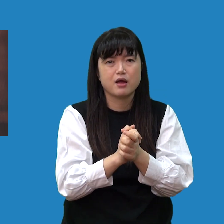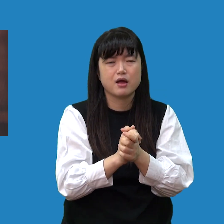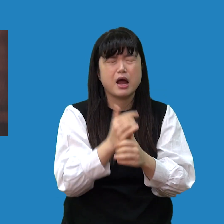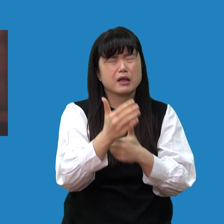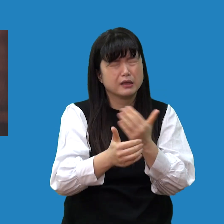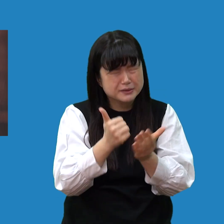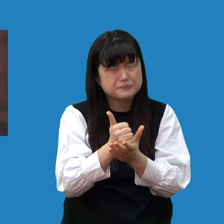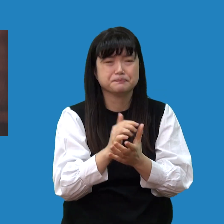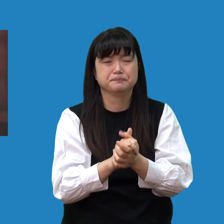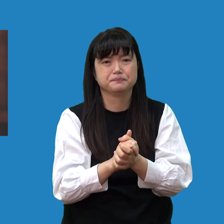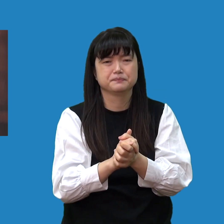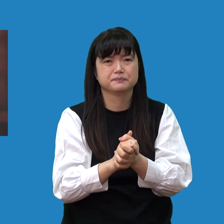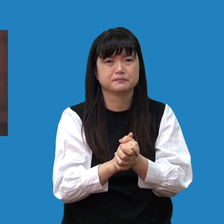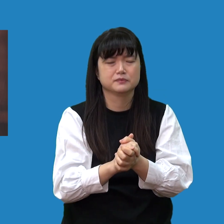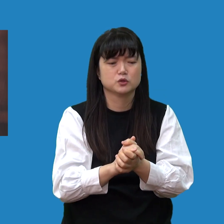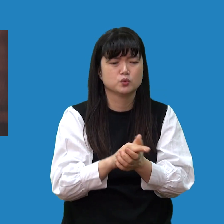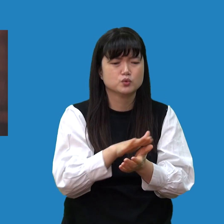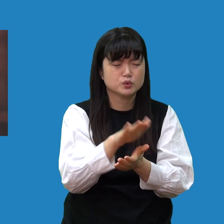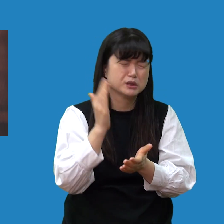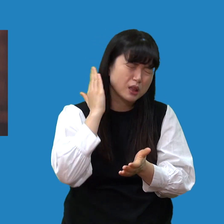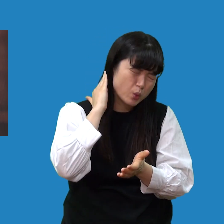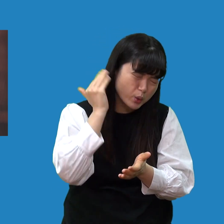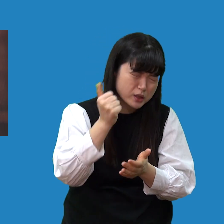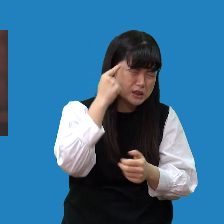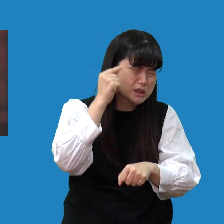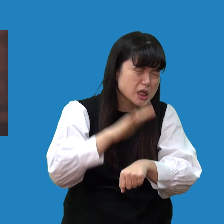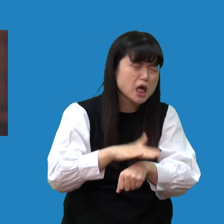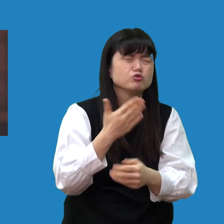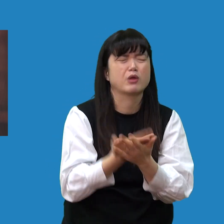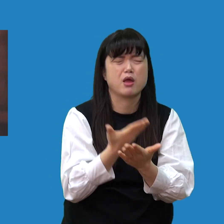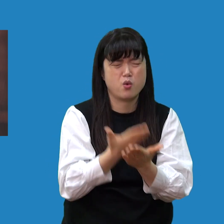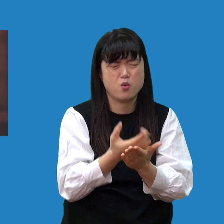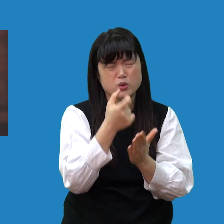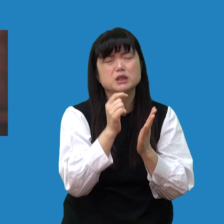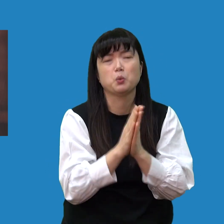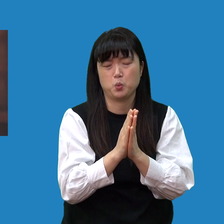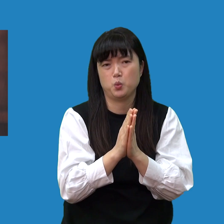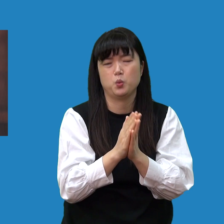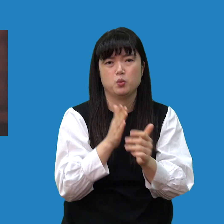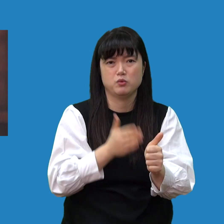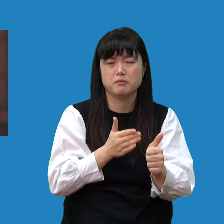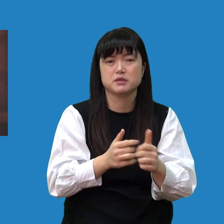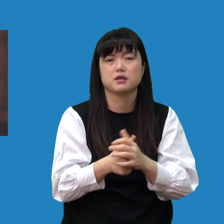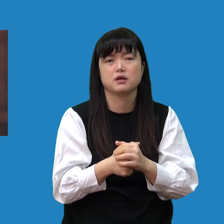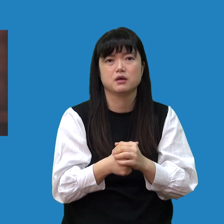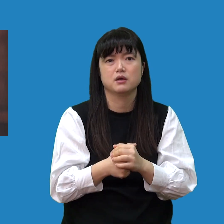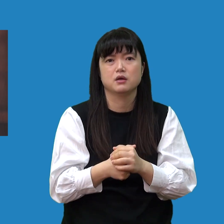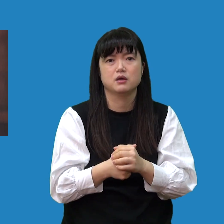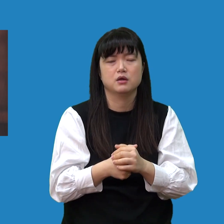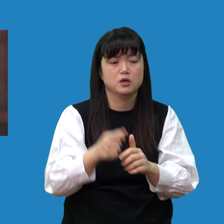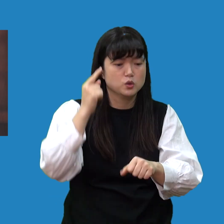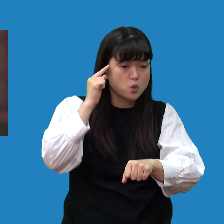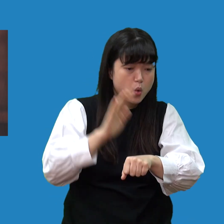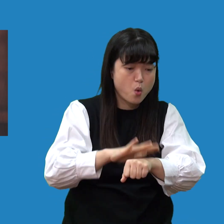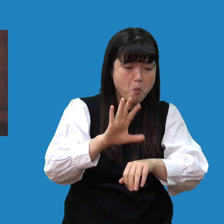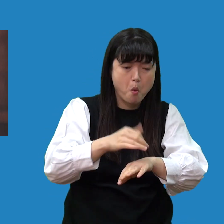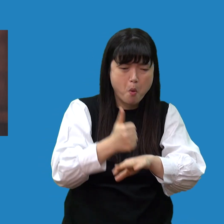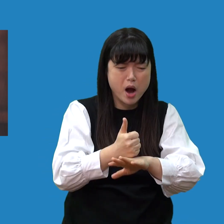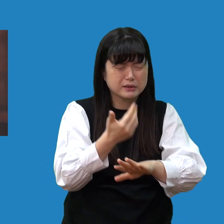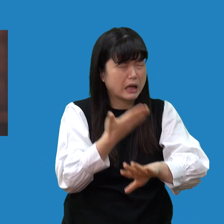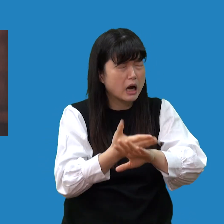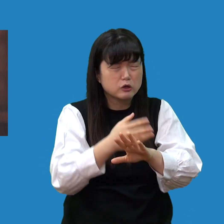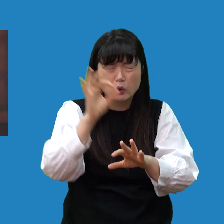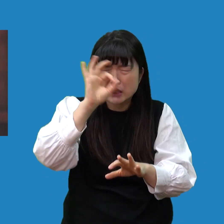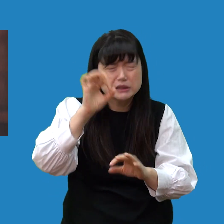무엇보다도 하나님, 우리 지도자에게 지혜 주세요. 그거 기도하셔야 돼요. 네, 솔로몬이 다른 거 구하지